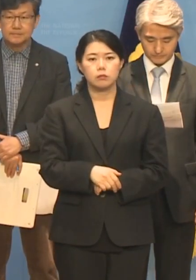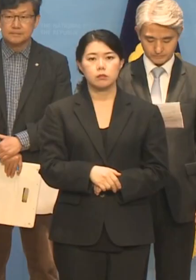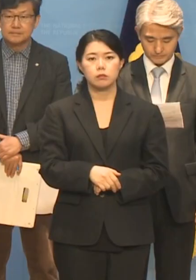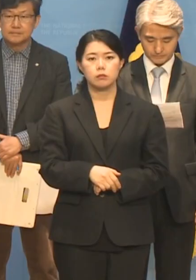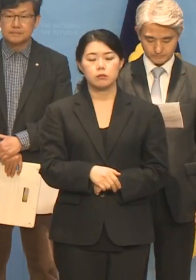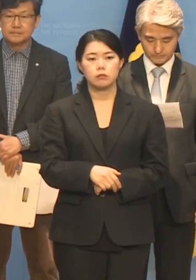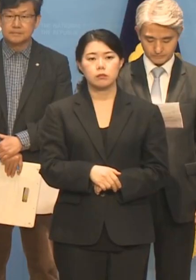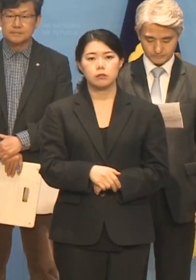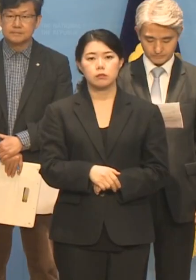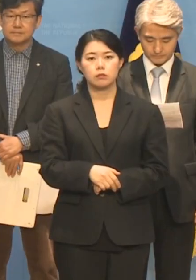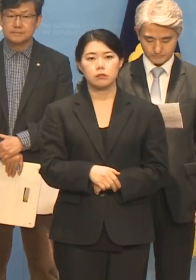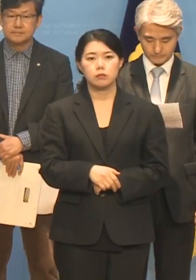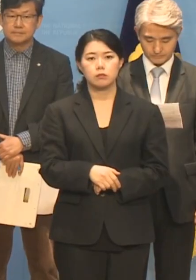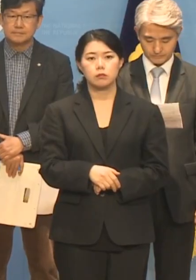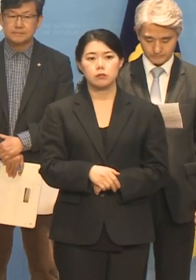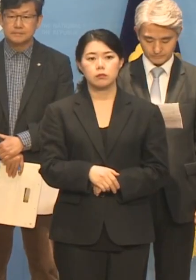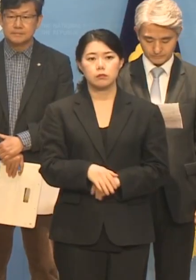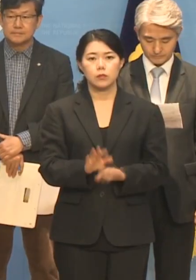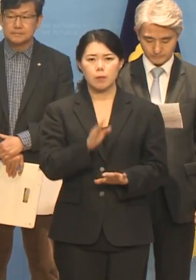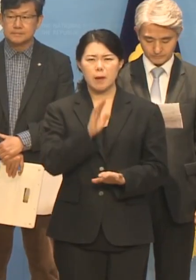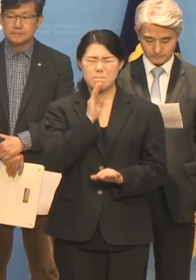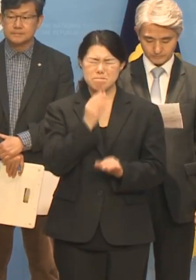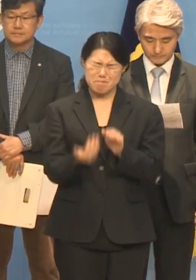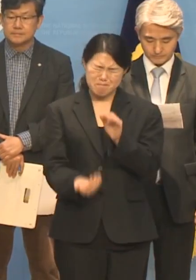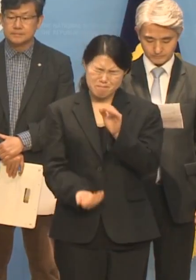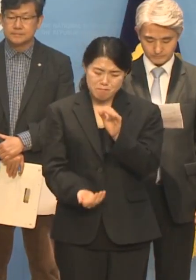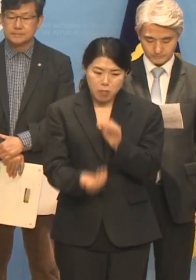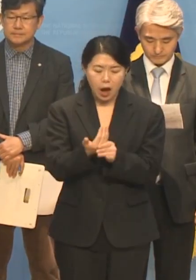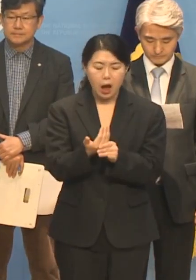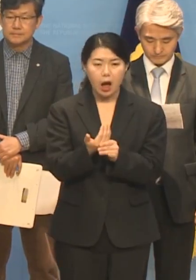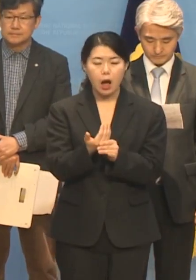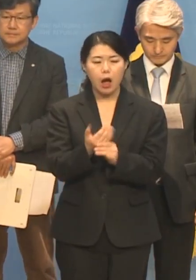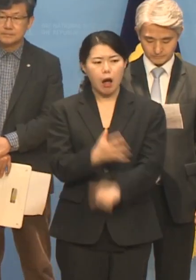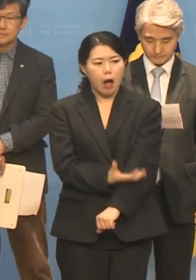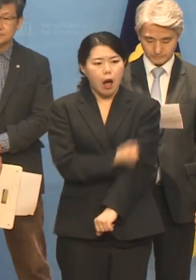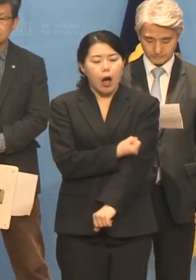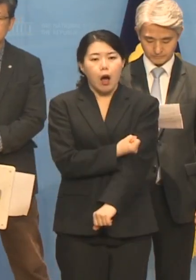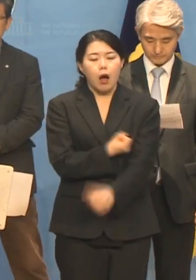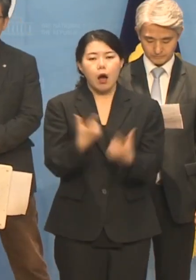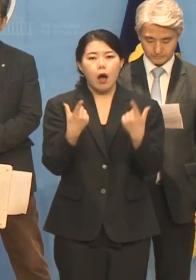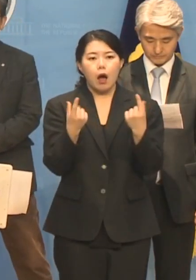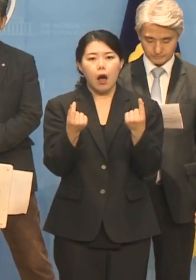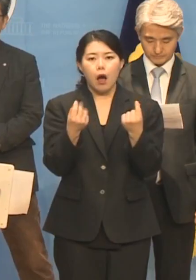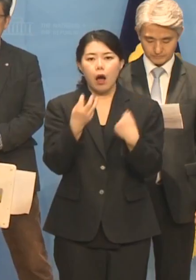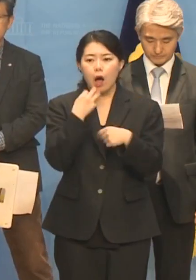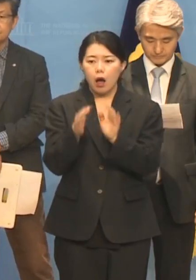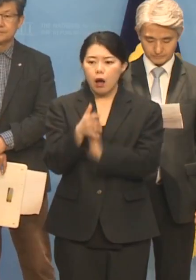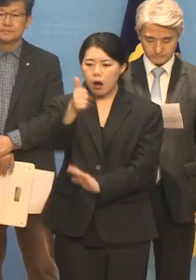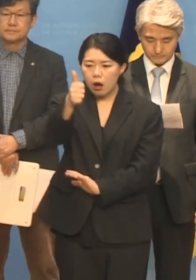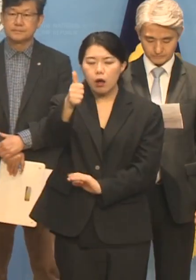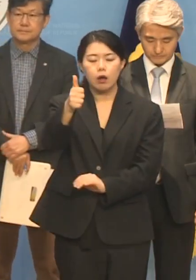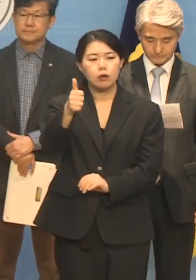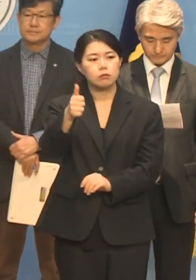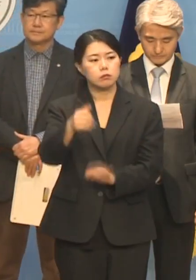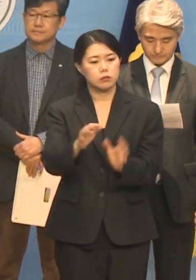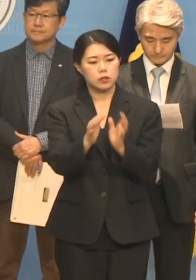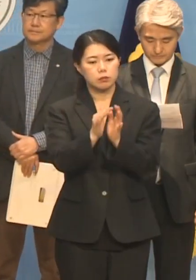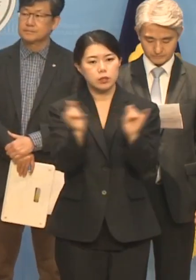이런 정말 참사에 가까운 행정을 했던 오세훈 시장이